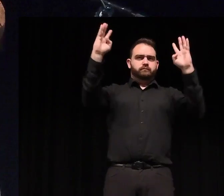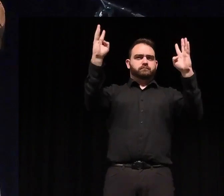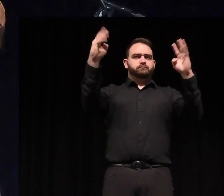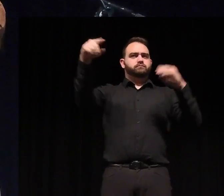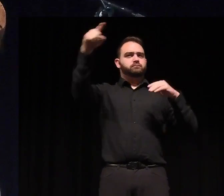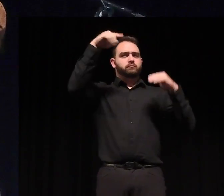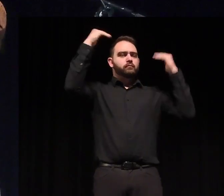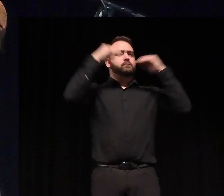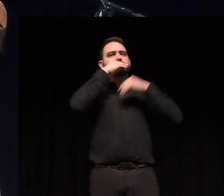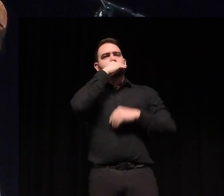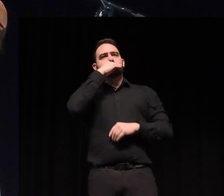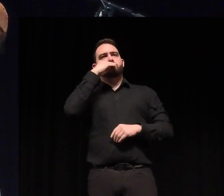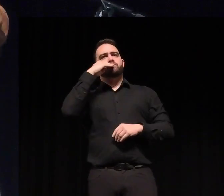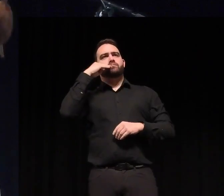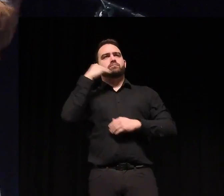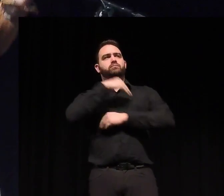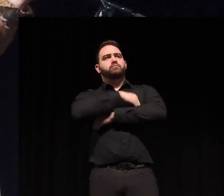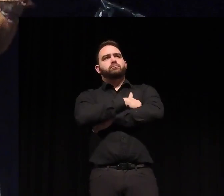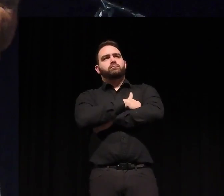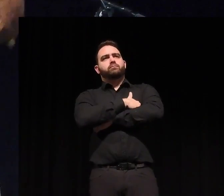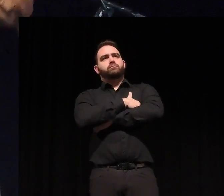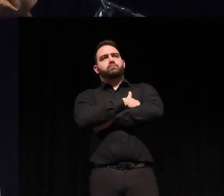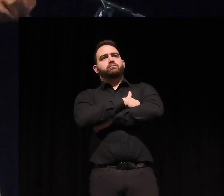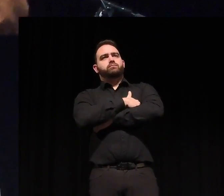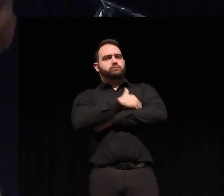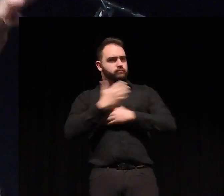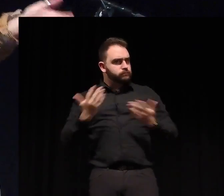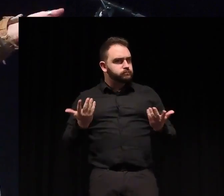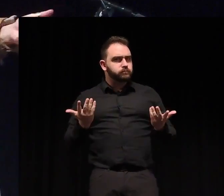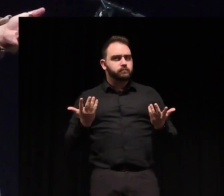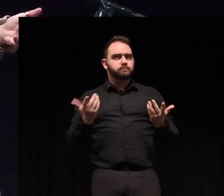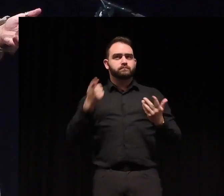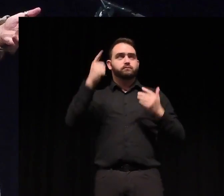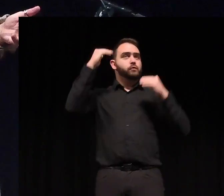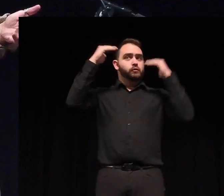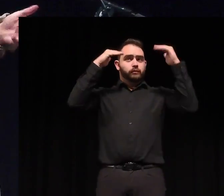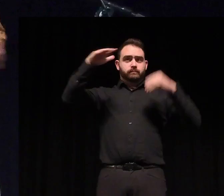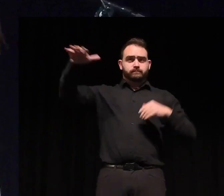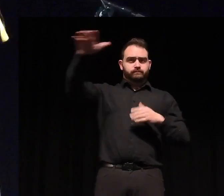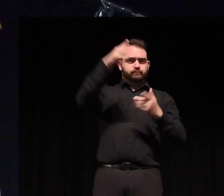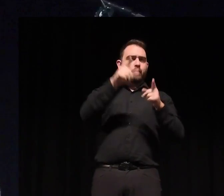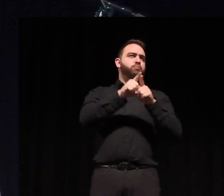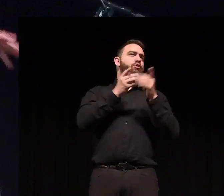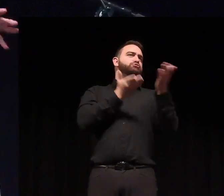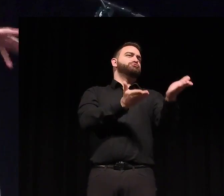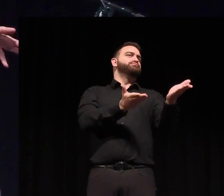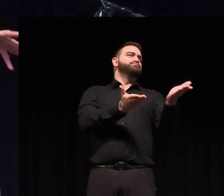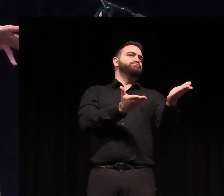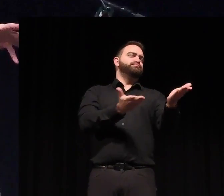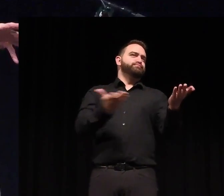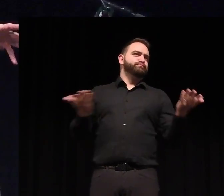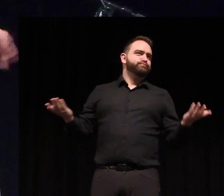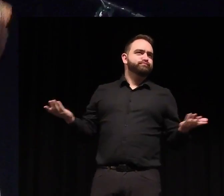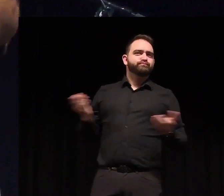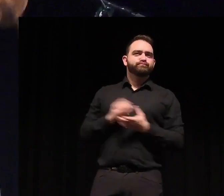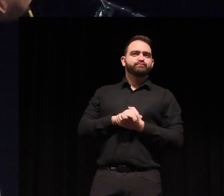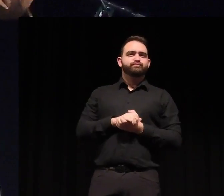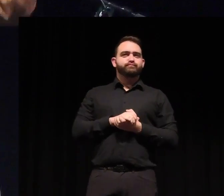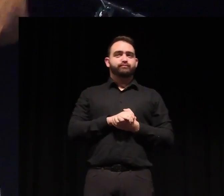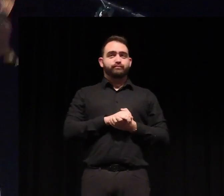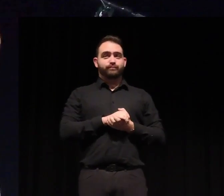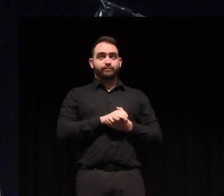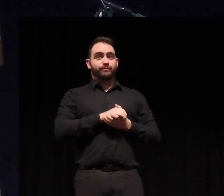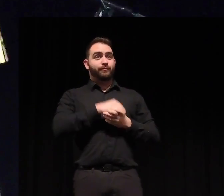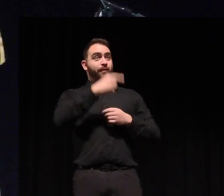la moue. Parce que les adultes, ils sont comme ça. Quand tu leur donnes trop de temps libre, bien, ils pensent à